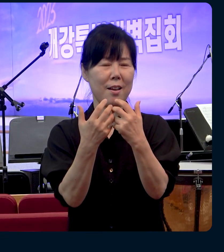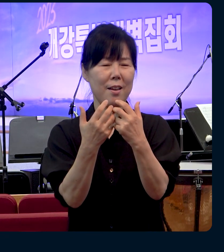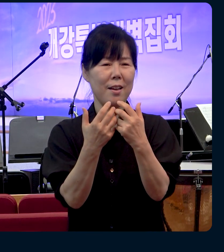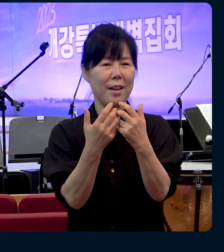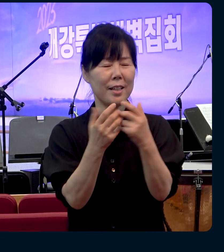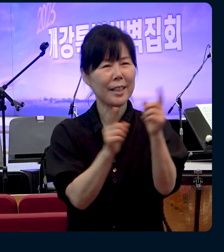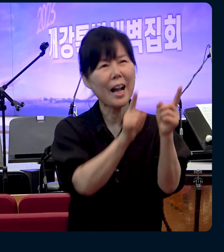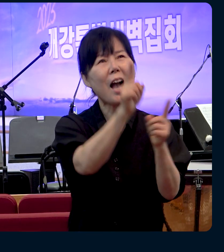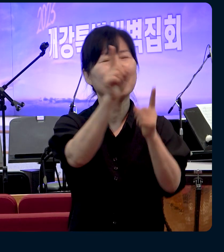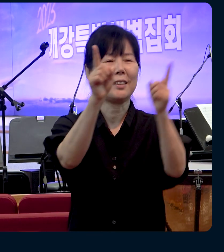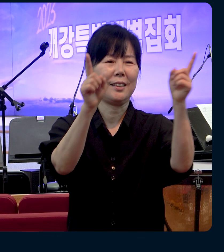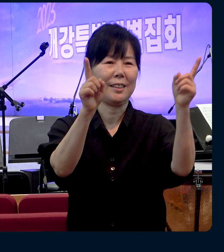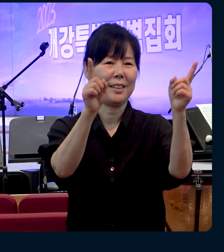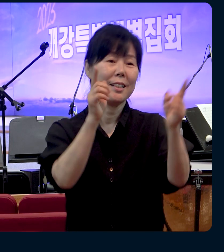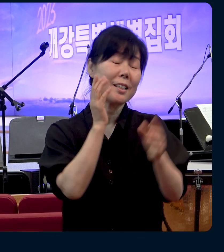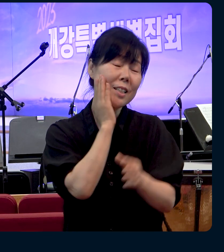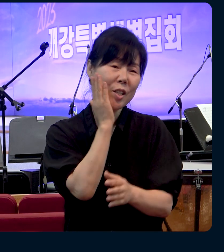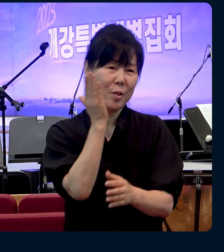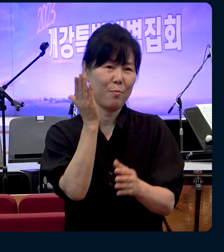그 가지와